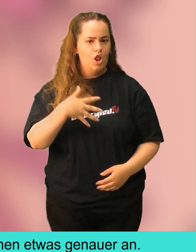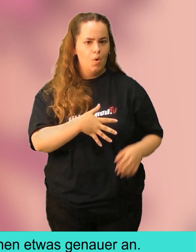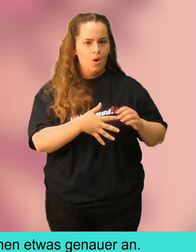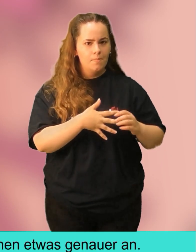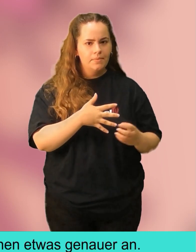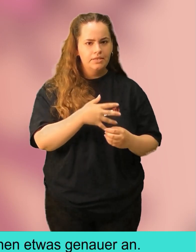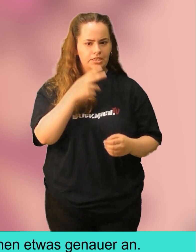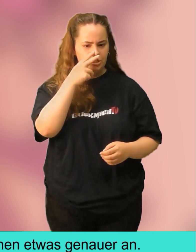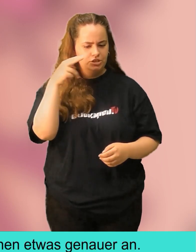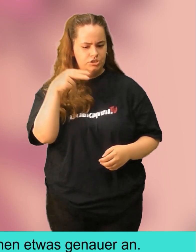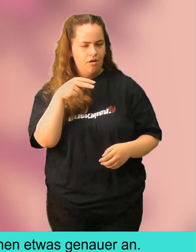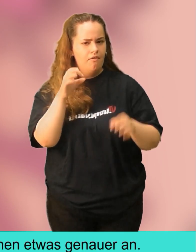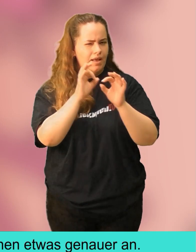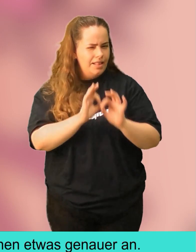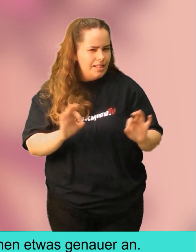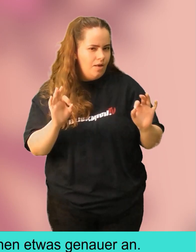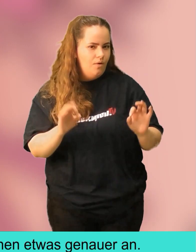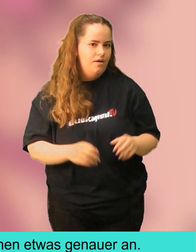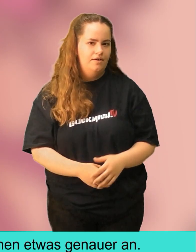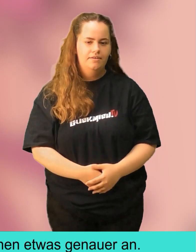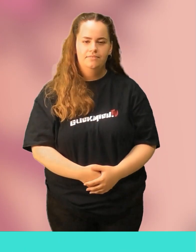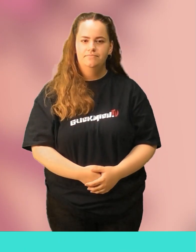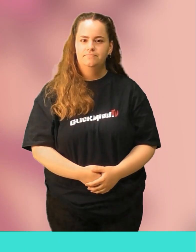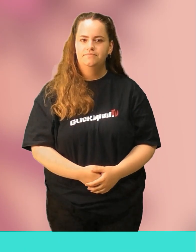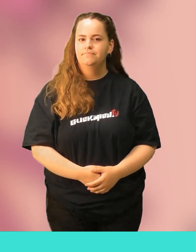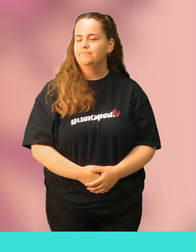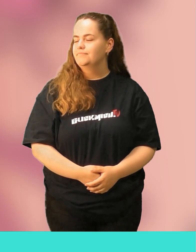Schauen wir uns mal die Lungenbläschen etwas genauer an.